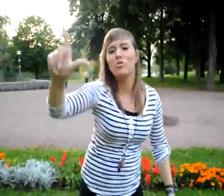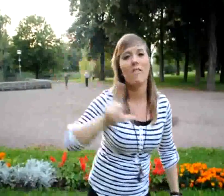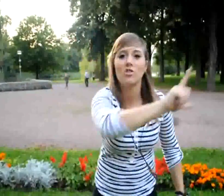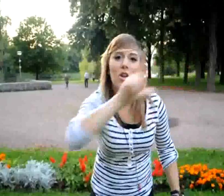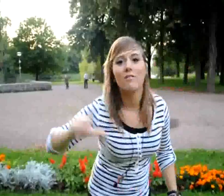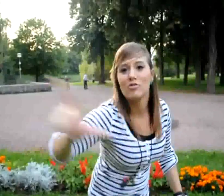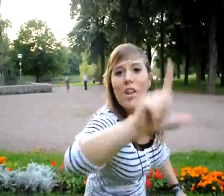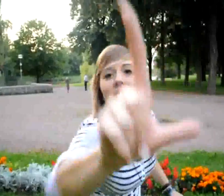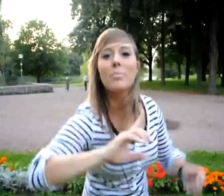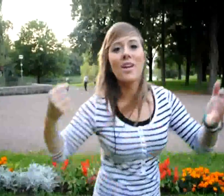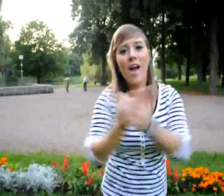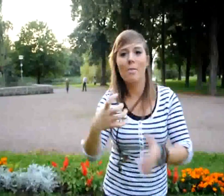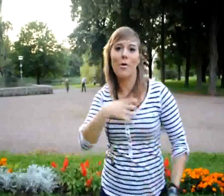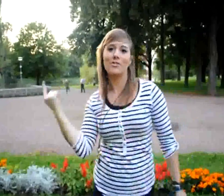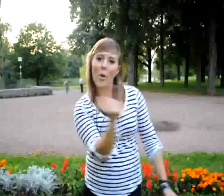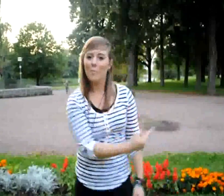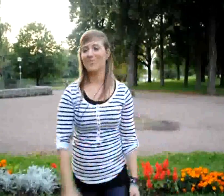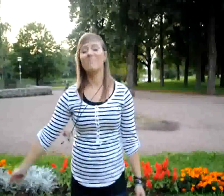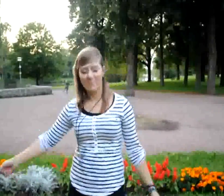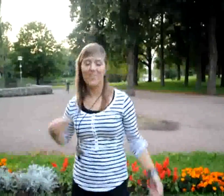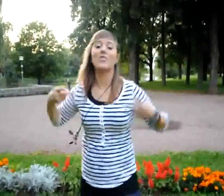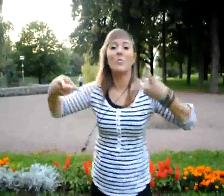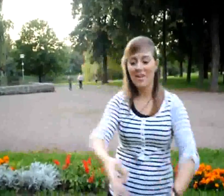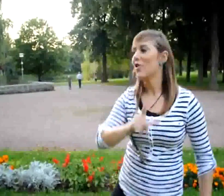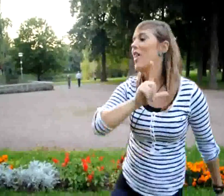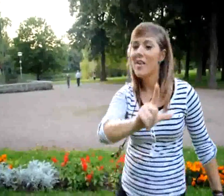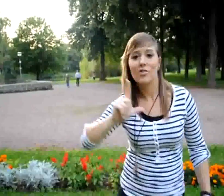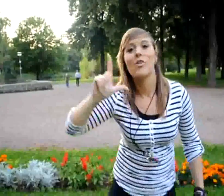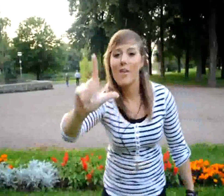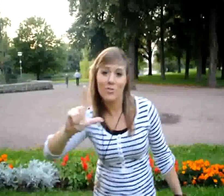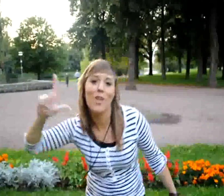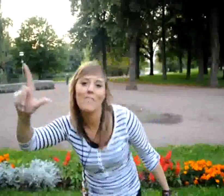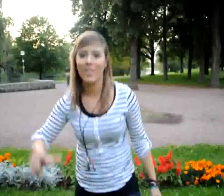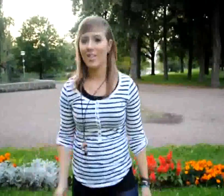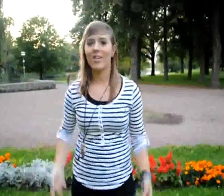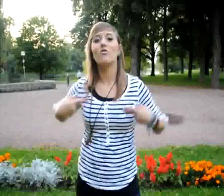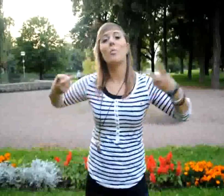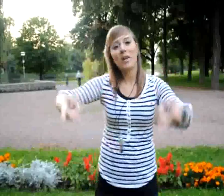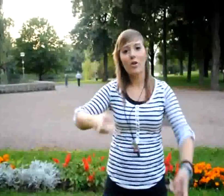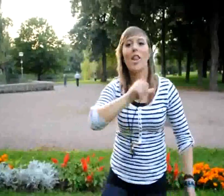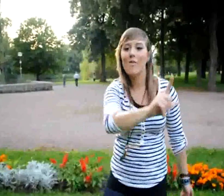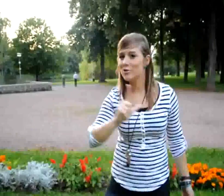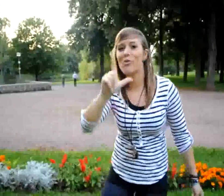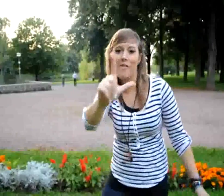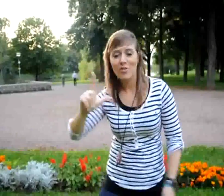Level. Bis der Endboss kommt. Ich spring von Level zu Level zu Level. Spring von Level zu Level zu